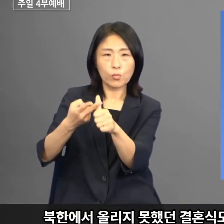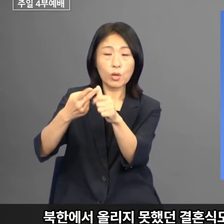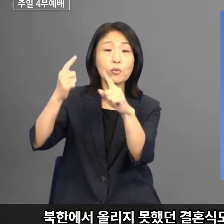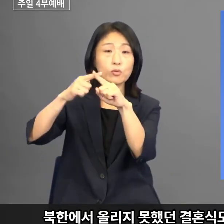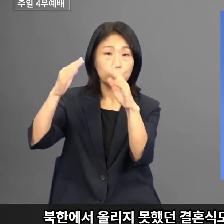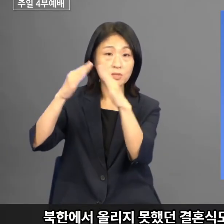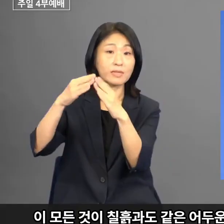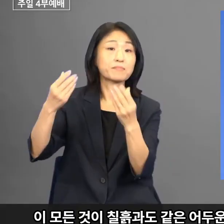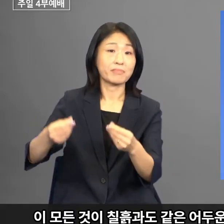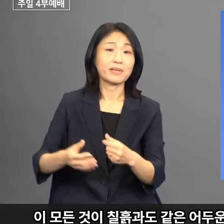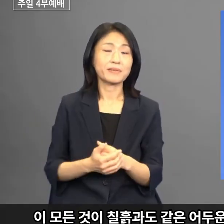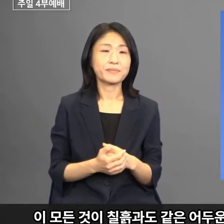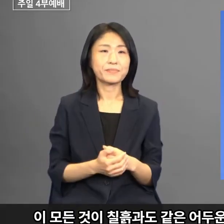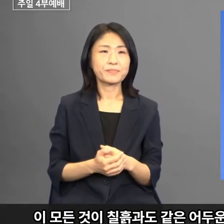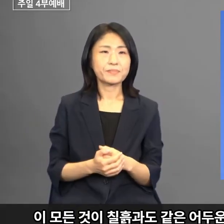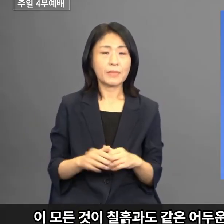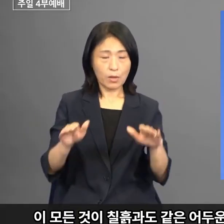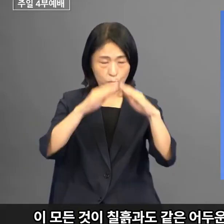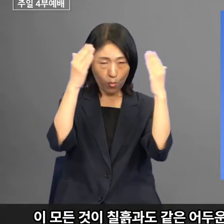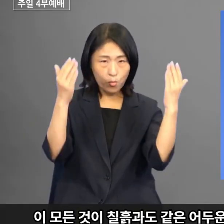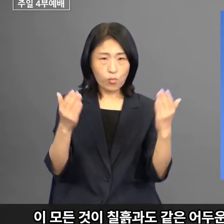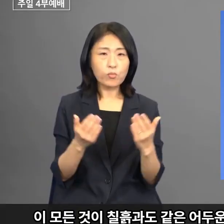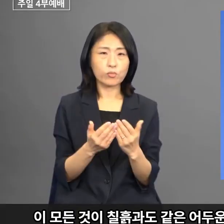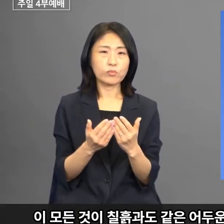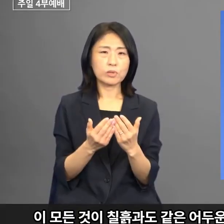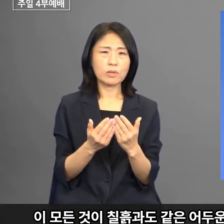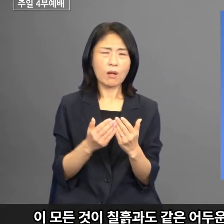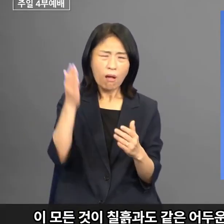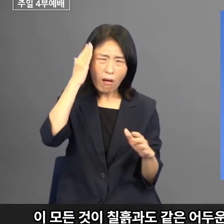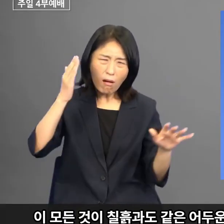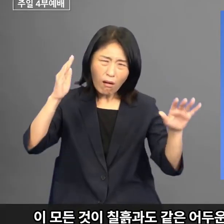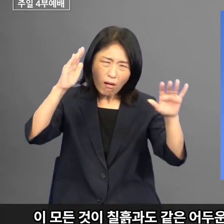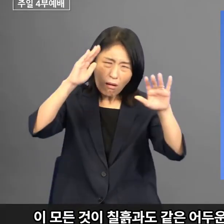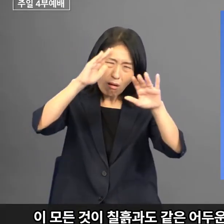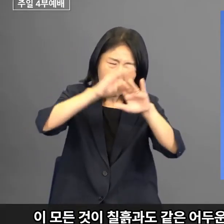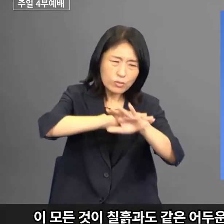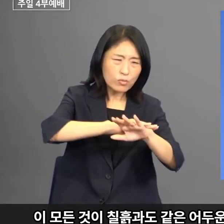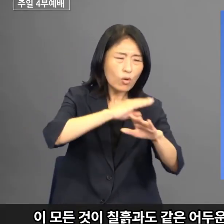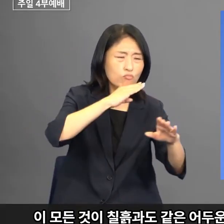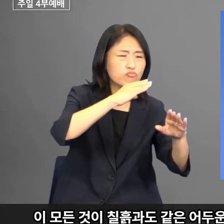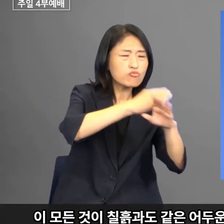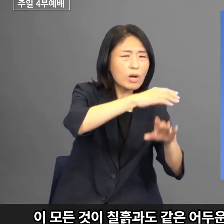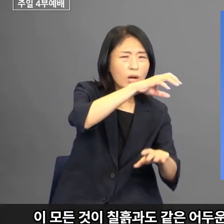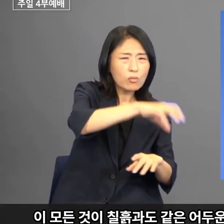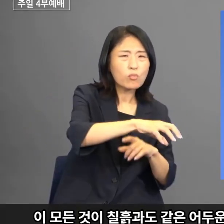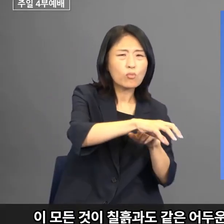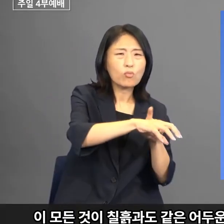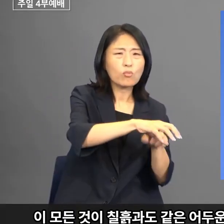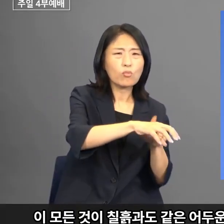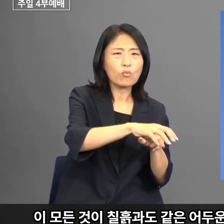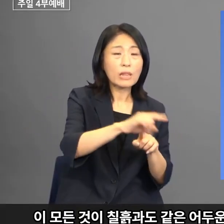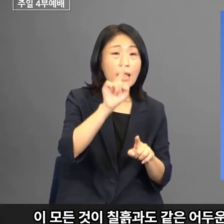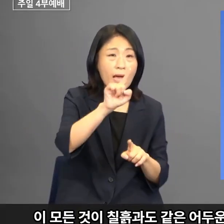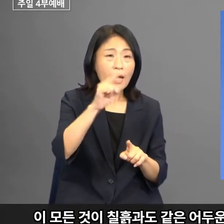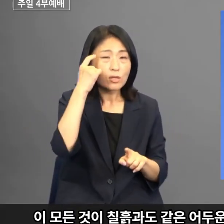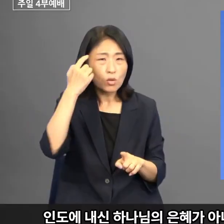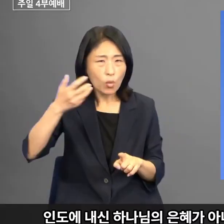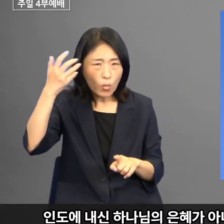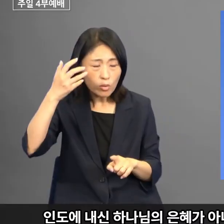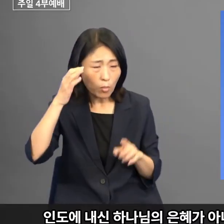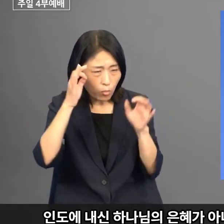있었습니다. 이 모든 것이 칠흑과도 같은 어두운 북한 땅에서도 한 영혼을